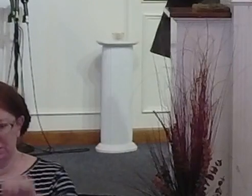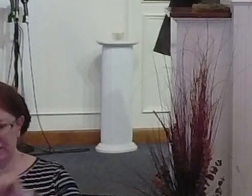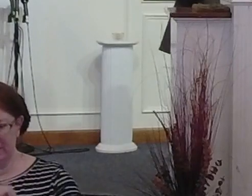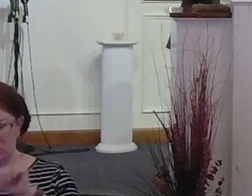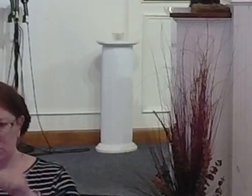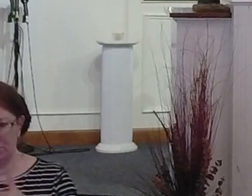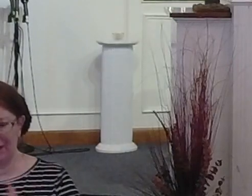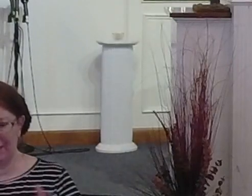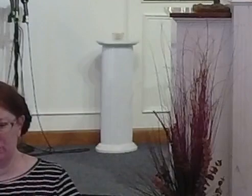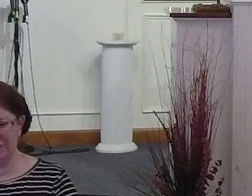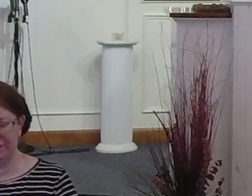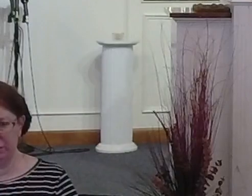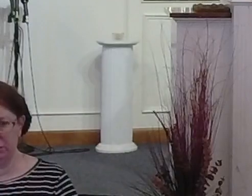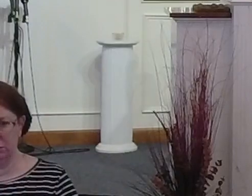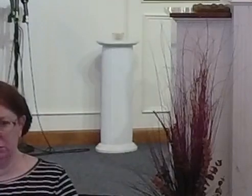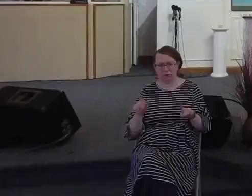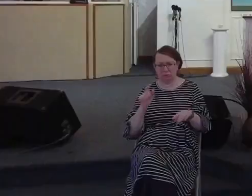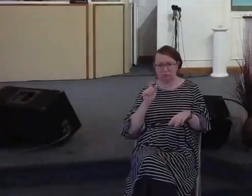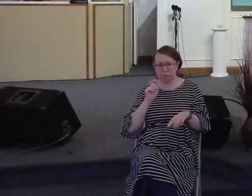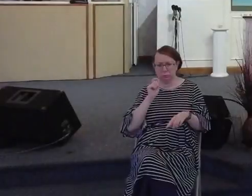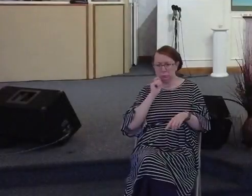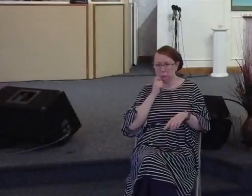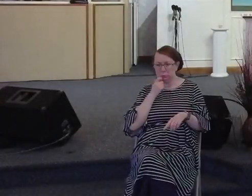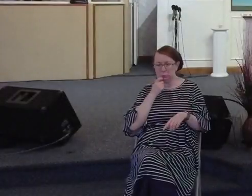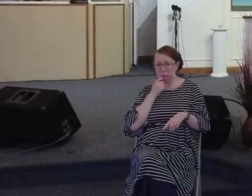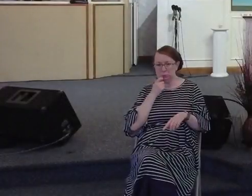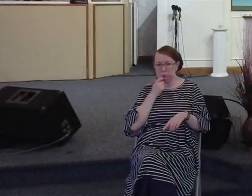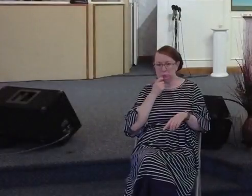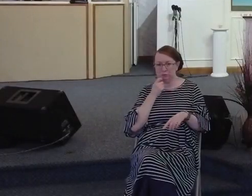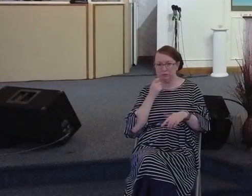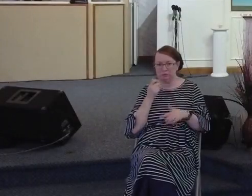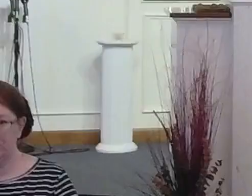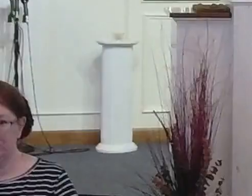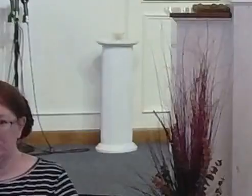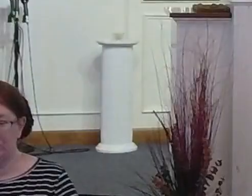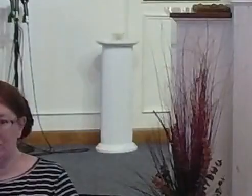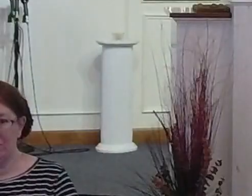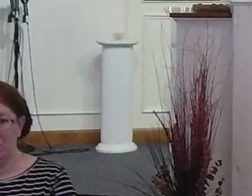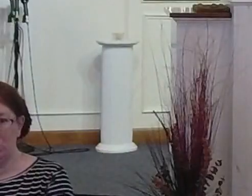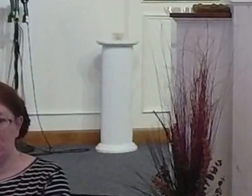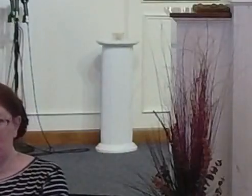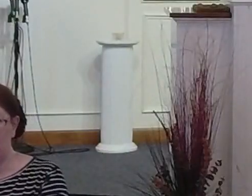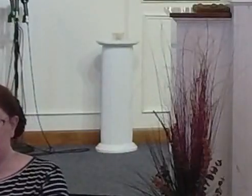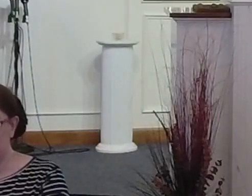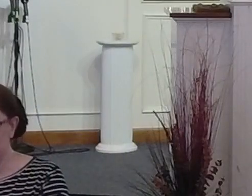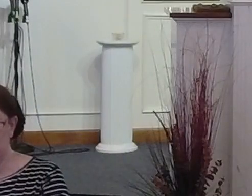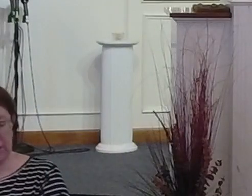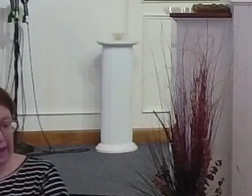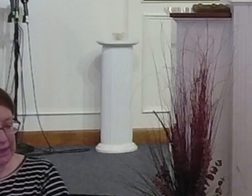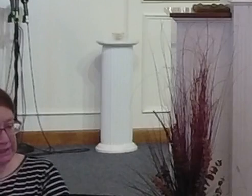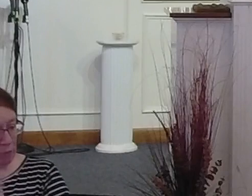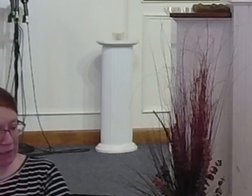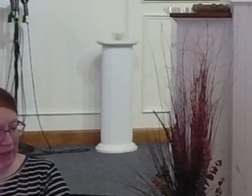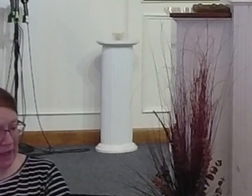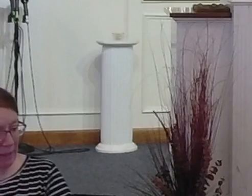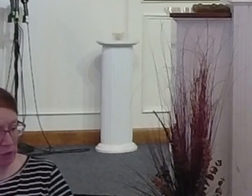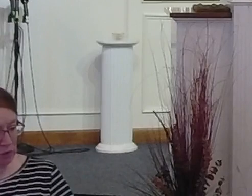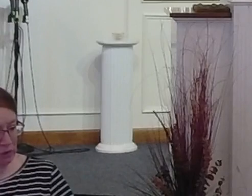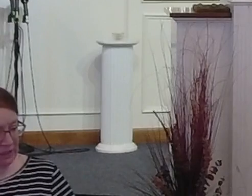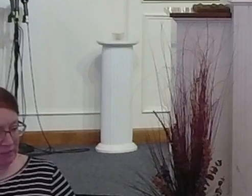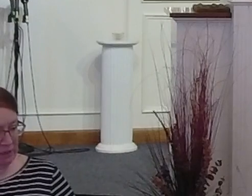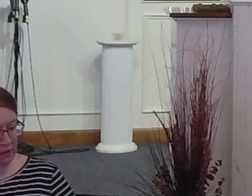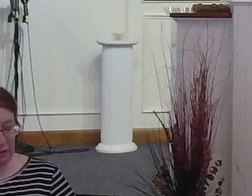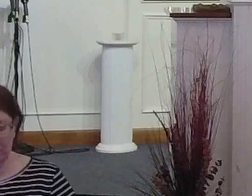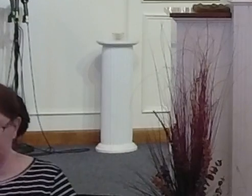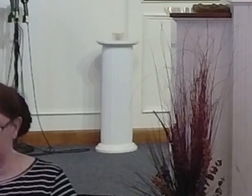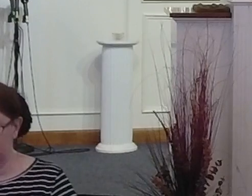¿Puedes imaginarte cuando Dios creó a todos estos lenguajes que ya no podíamos entender unos al otro? Imagínate, estamos trabajando en la iglesia